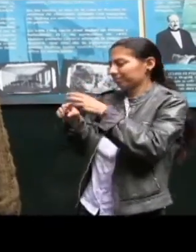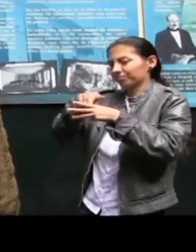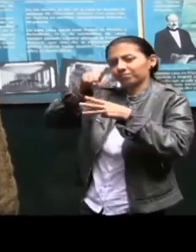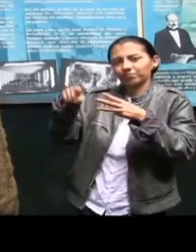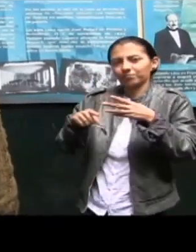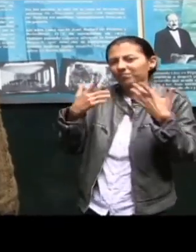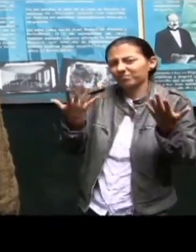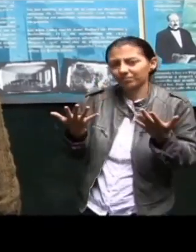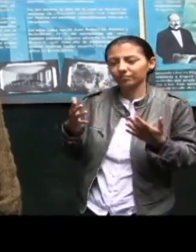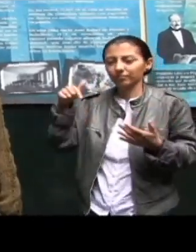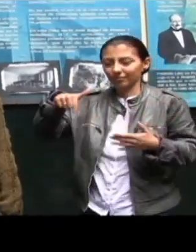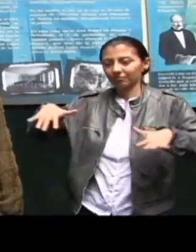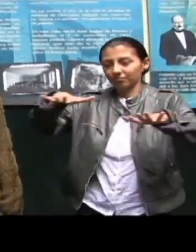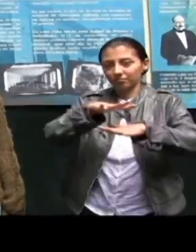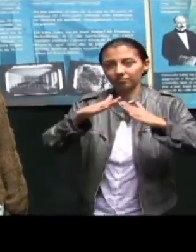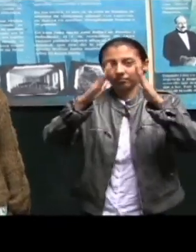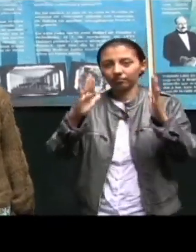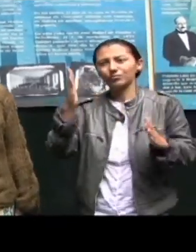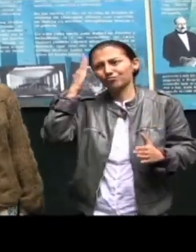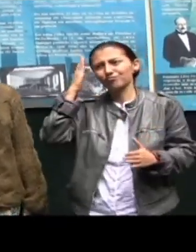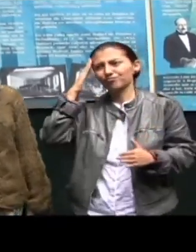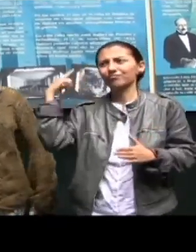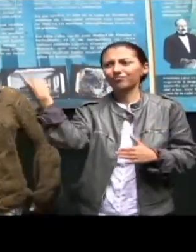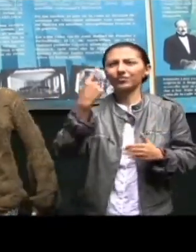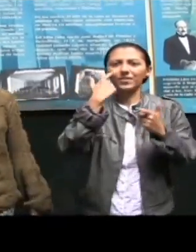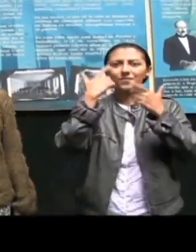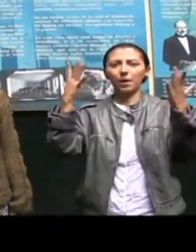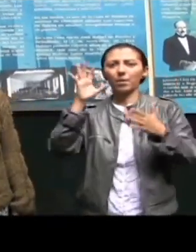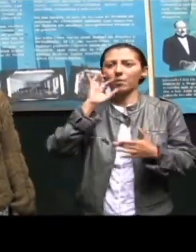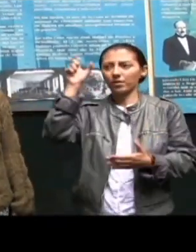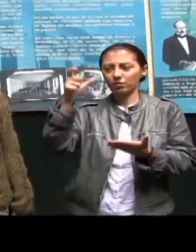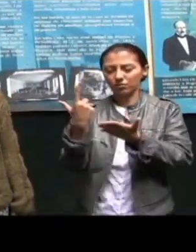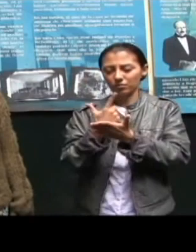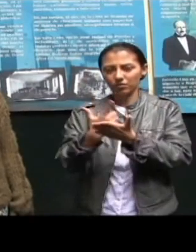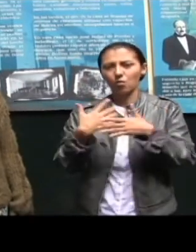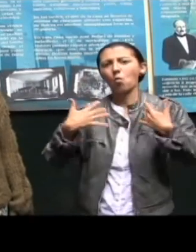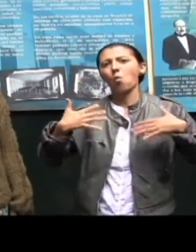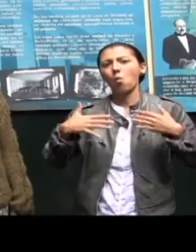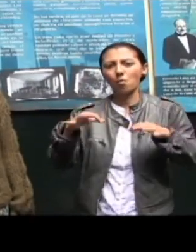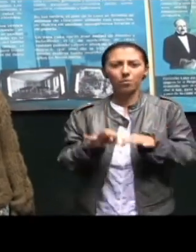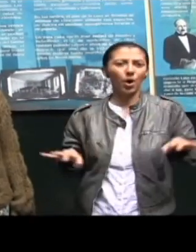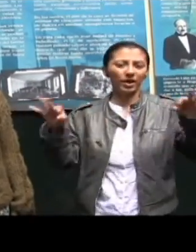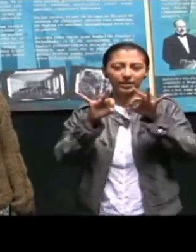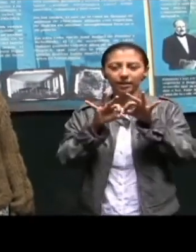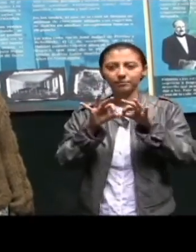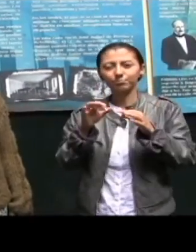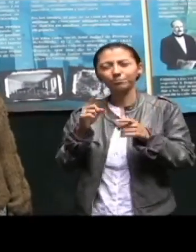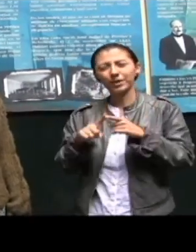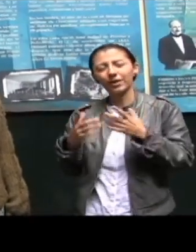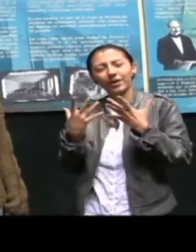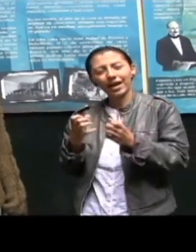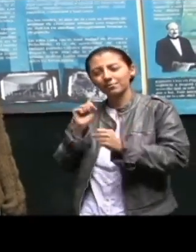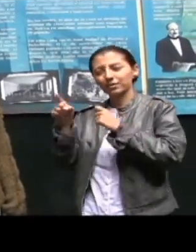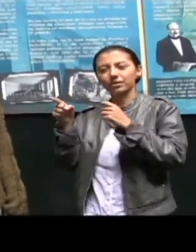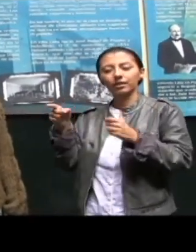Quería hacerte algunas preguntas acerca de la casa. Sabemos que Rafael Pombo es muy reconocido a nivel